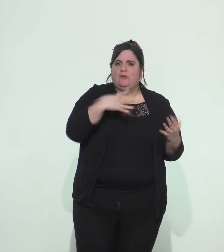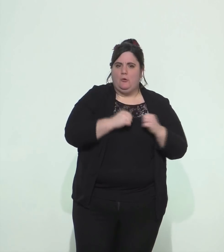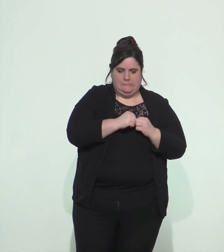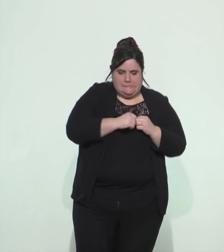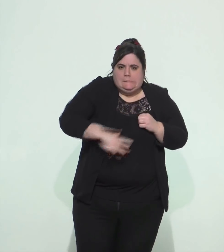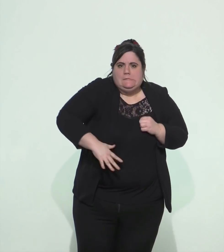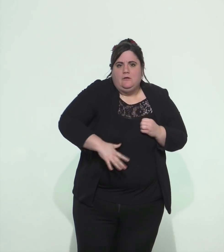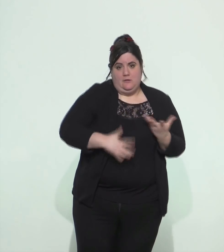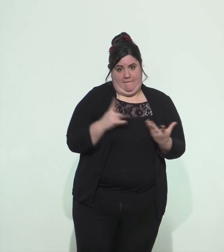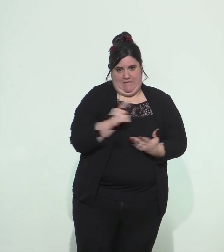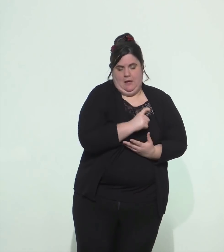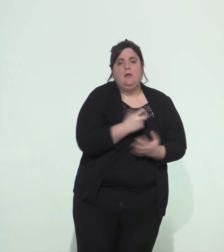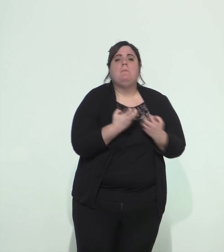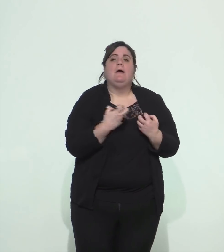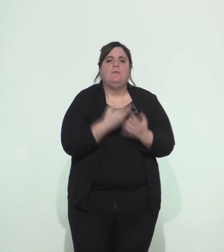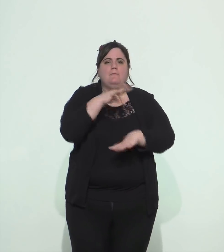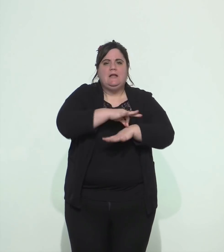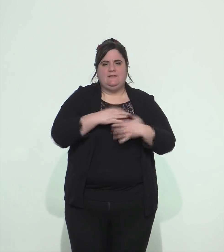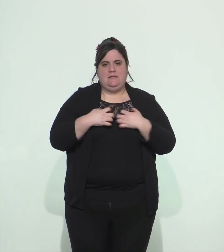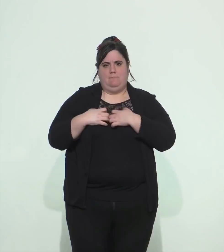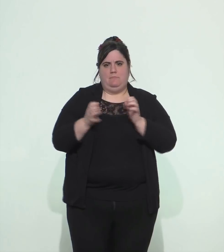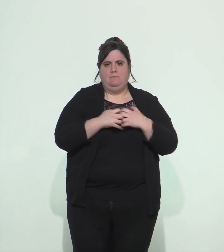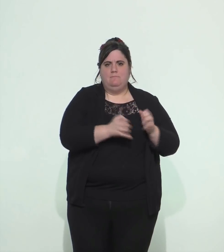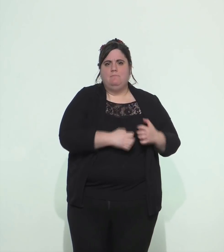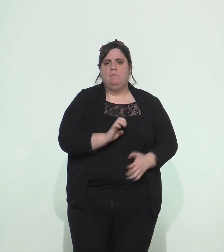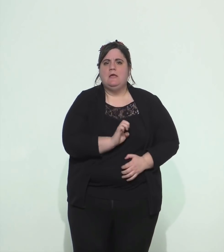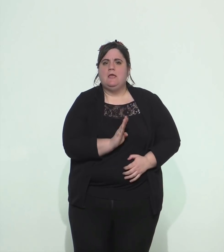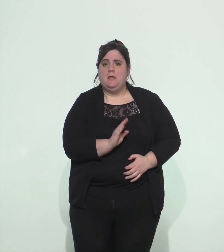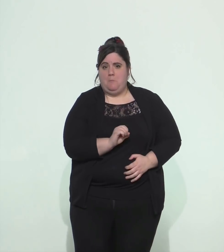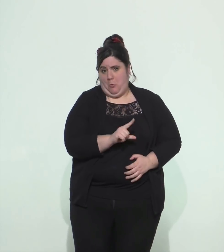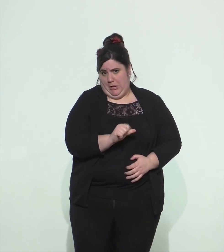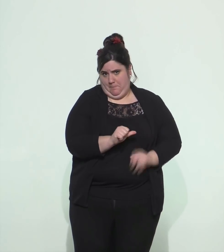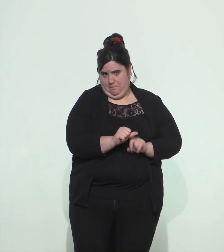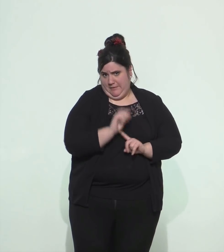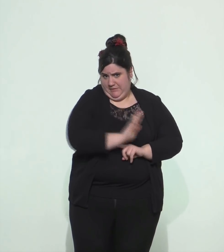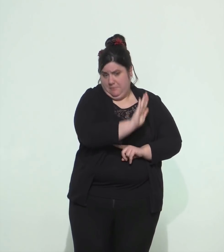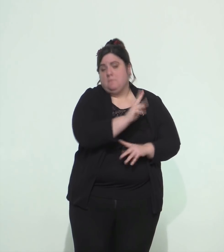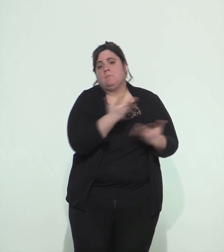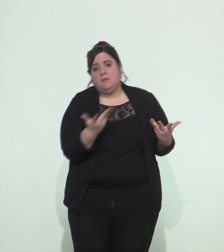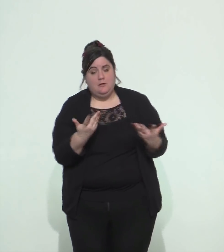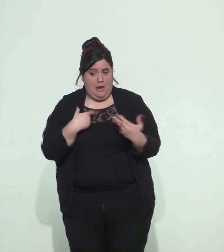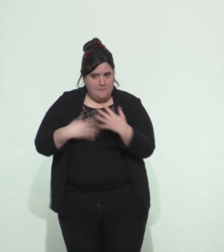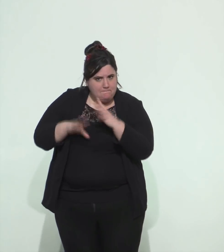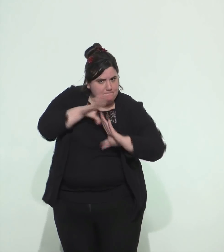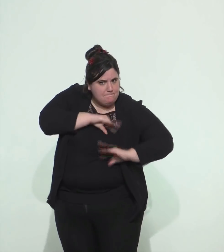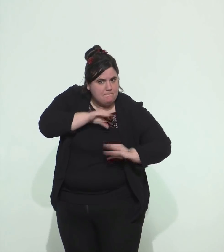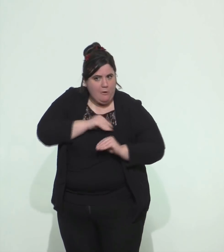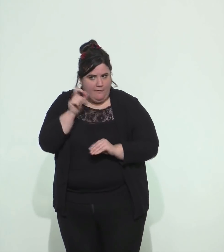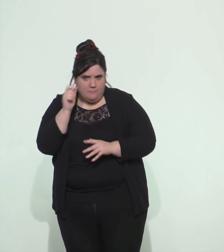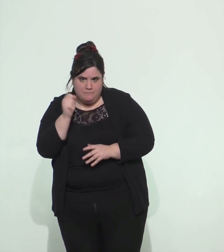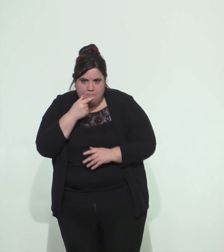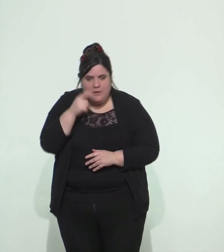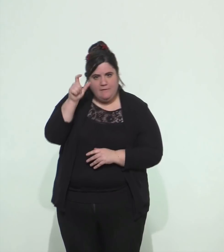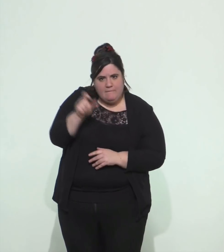presse récents de l'industrie pharmaceutique concernant des essais en cours toujours. Ce sont des résultats préliminaires, ce sont des